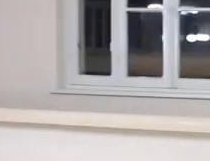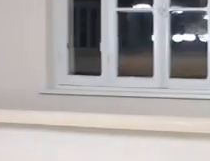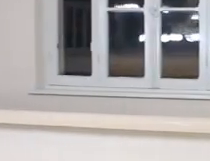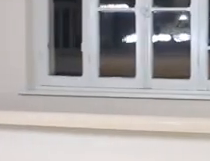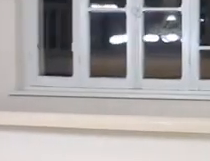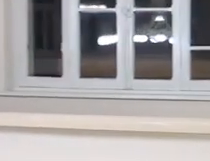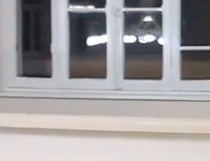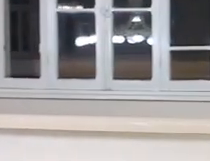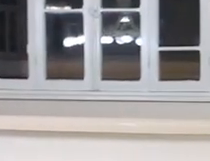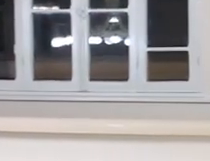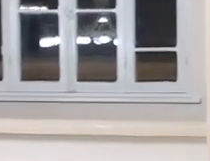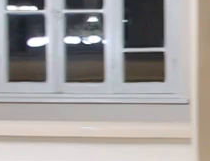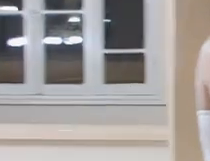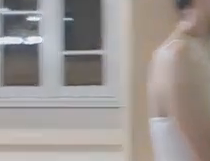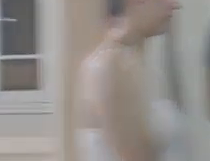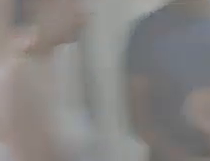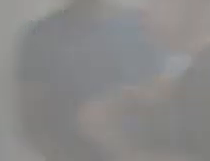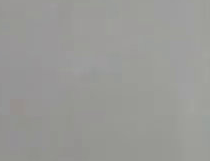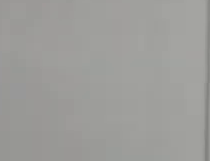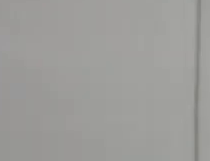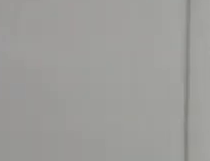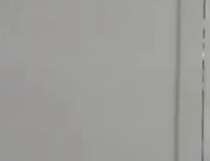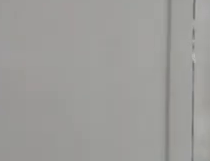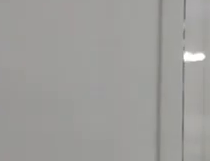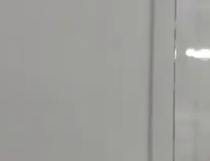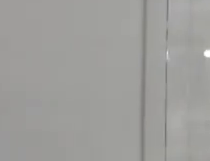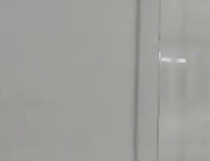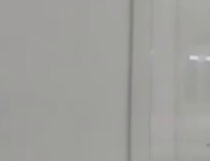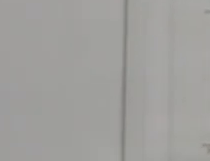90º aniversário do Clube Literário.